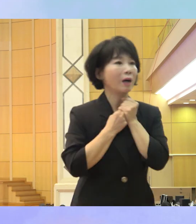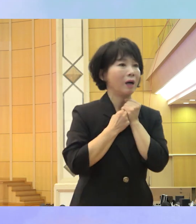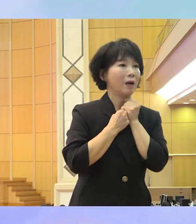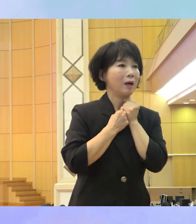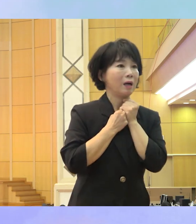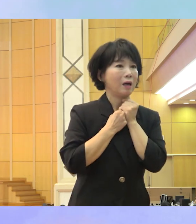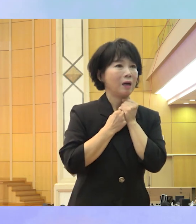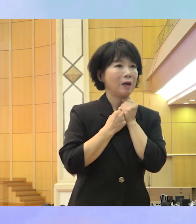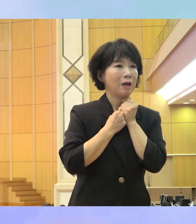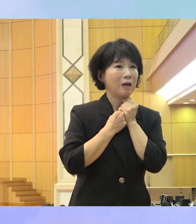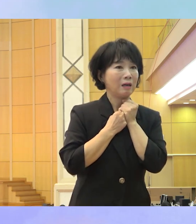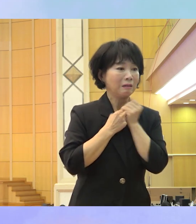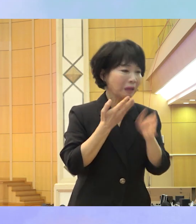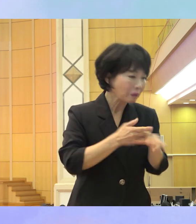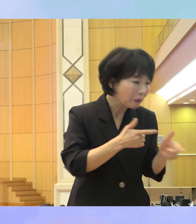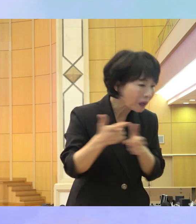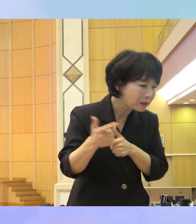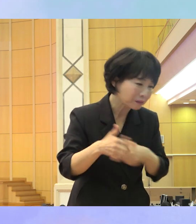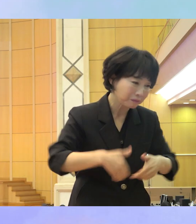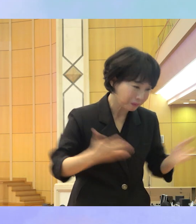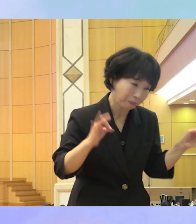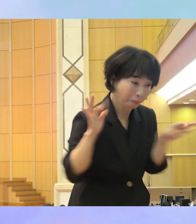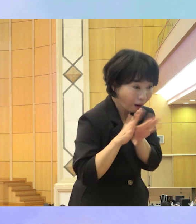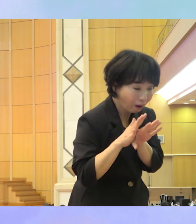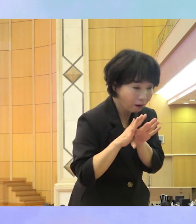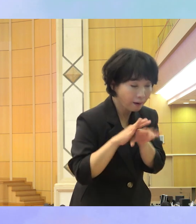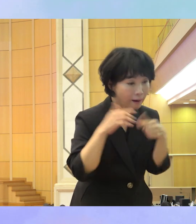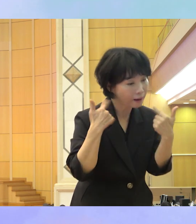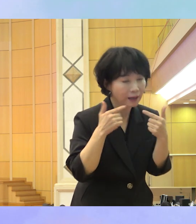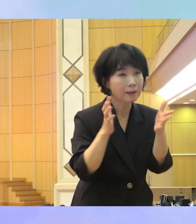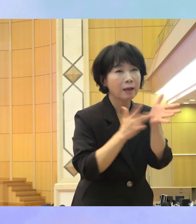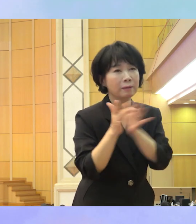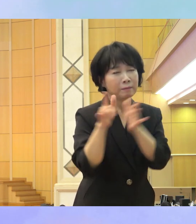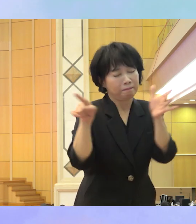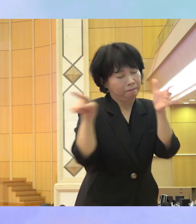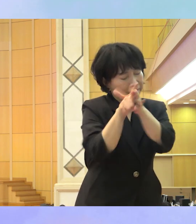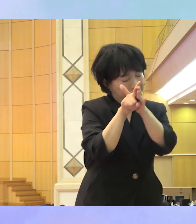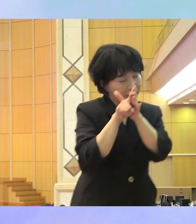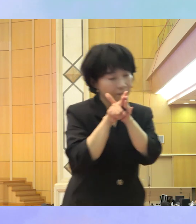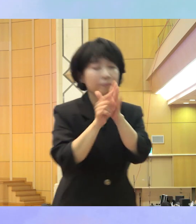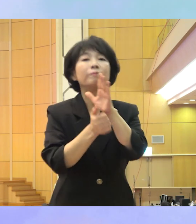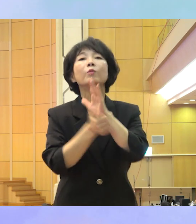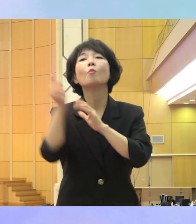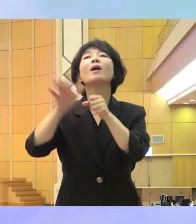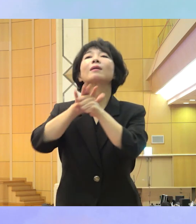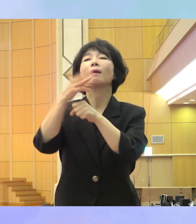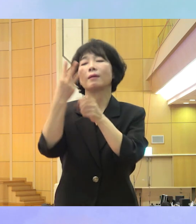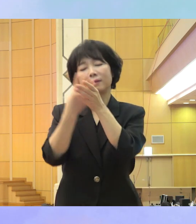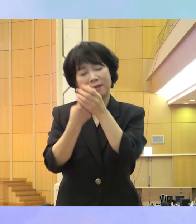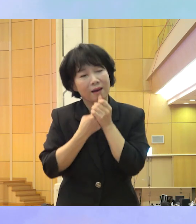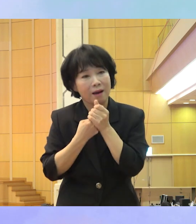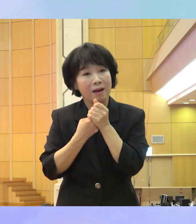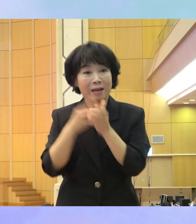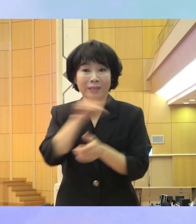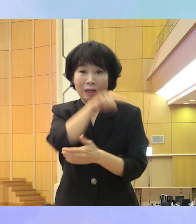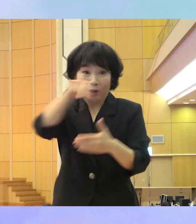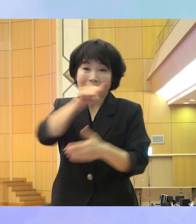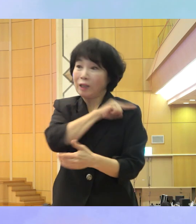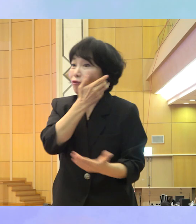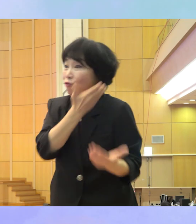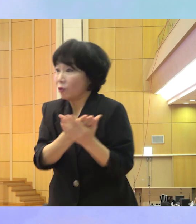다른 거는 있다가 다 없어지더라도 믿음, 소망, 사랑은 항상 있어야 되고 그 중에서도 제일이 사랑이라.